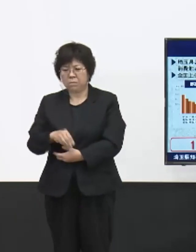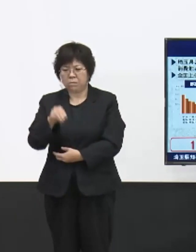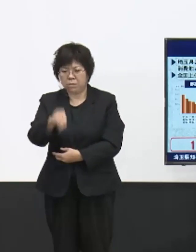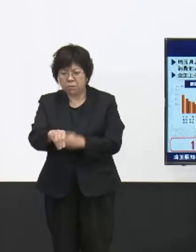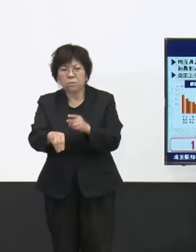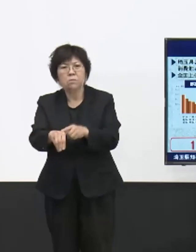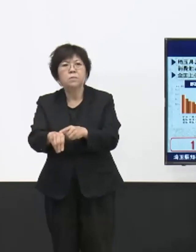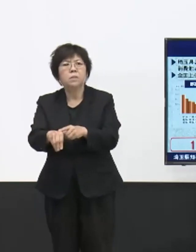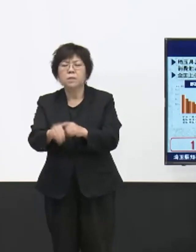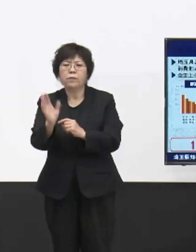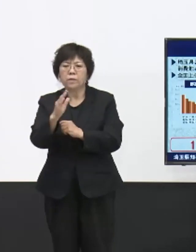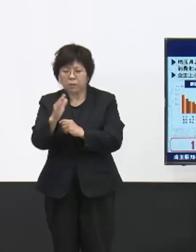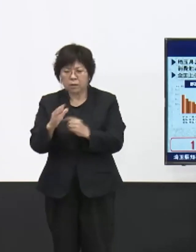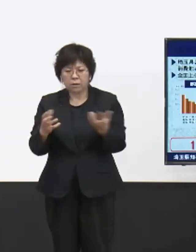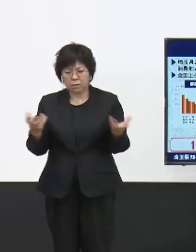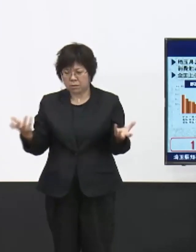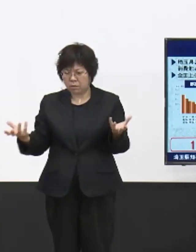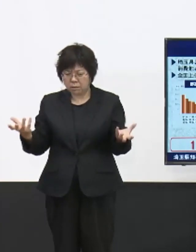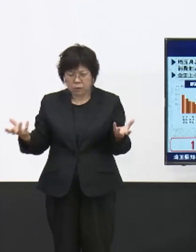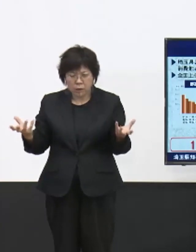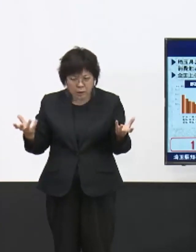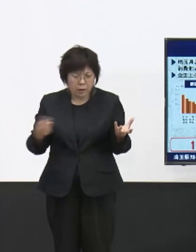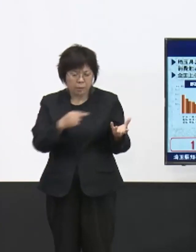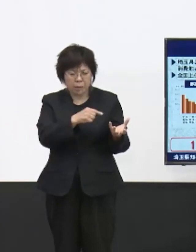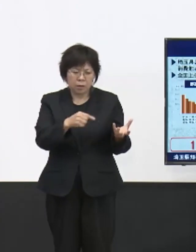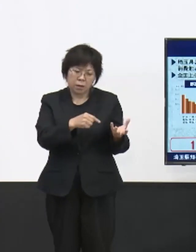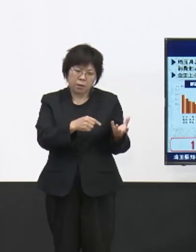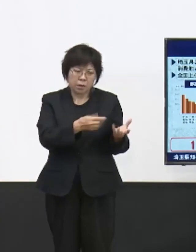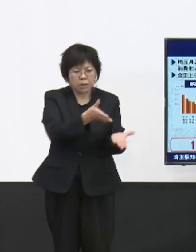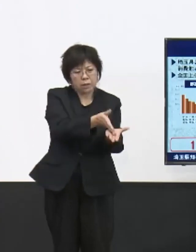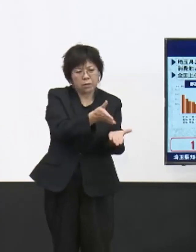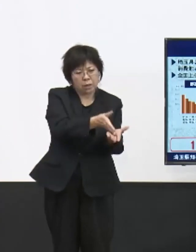は論点として私は見にくいと思いました。